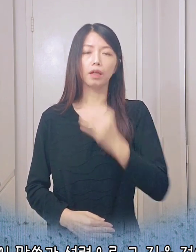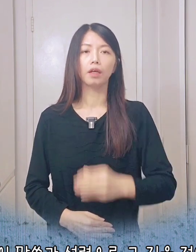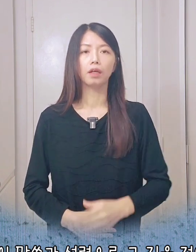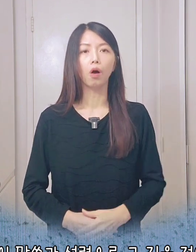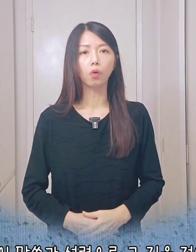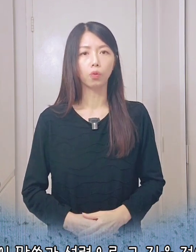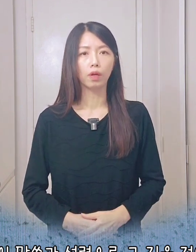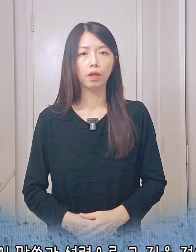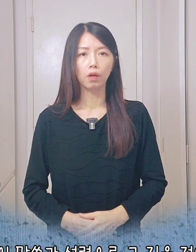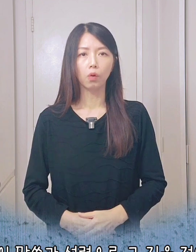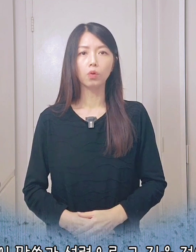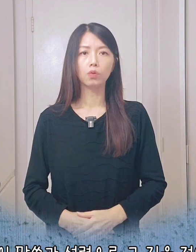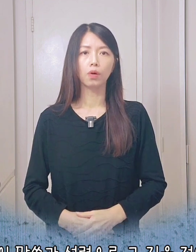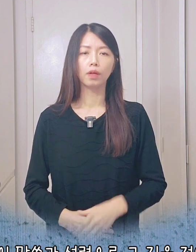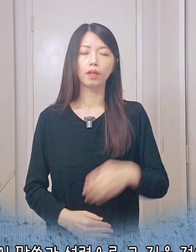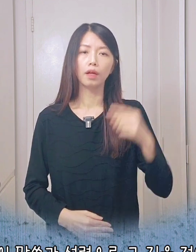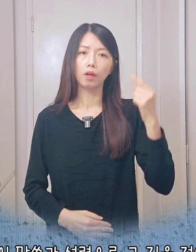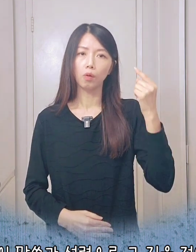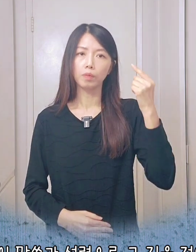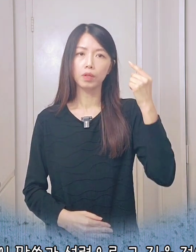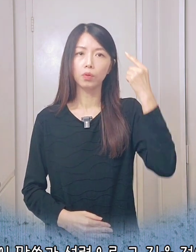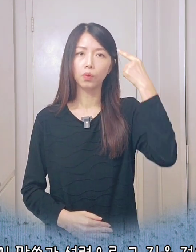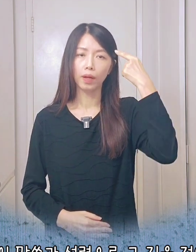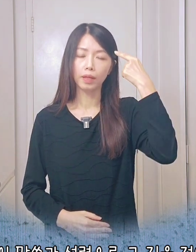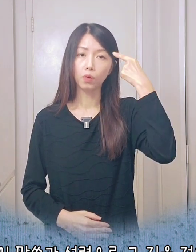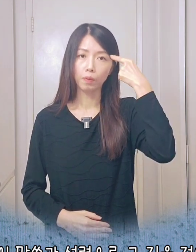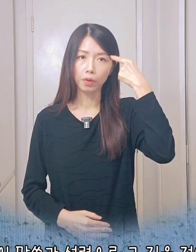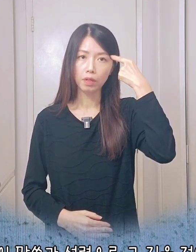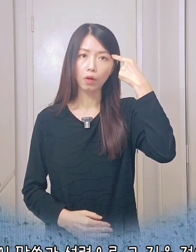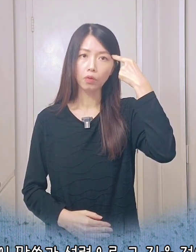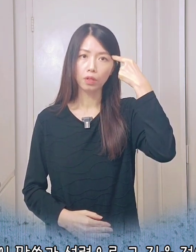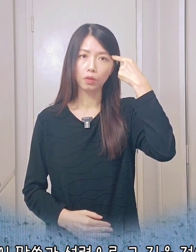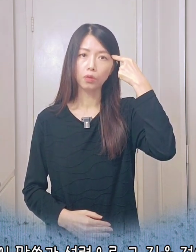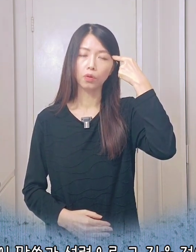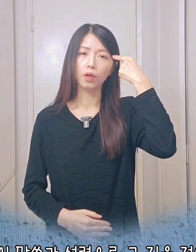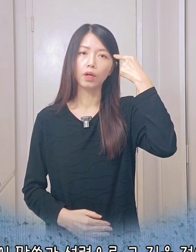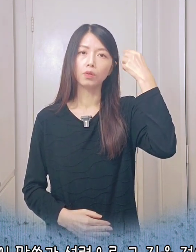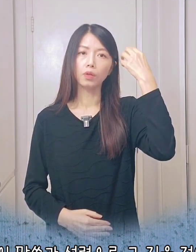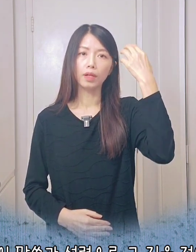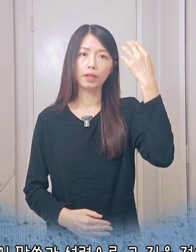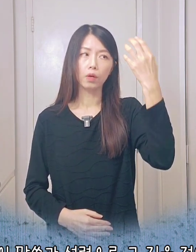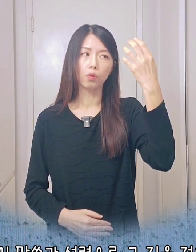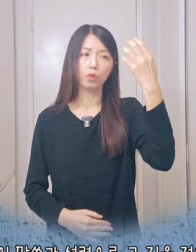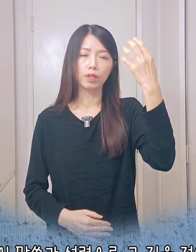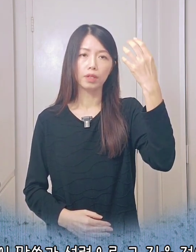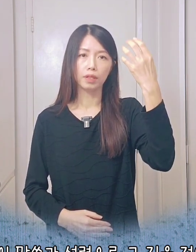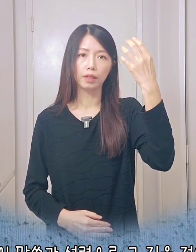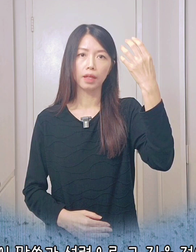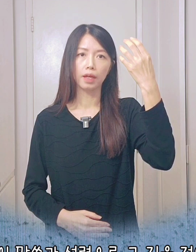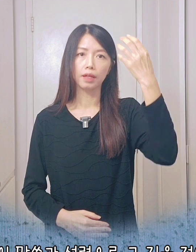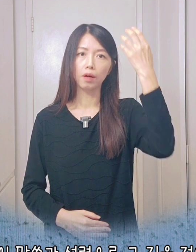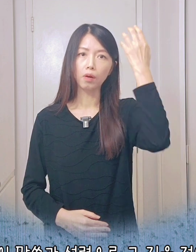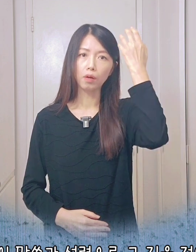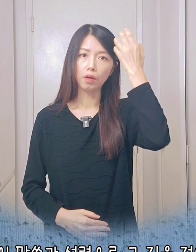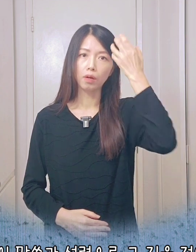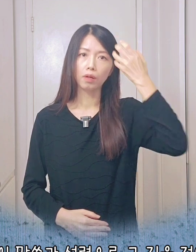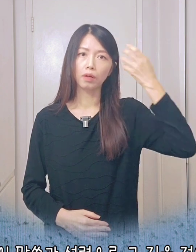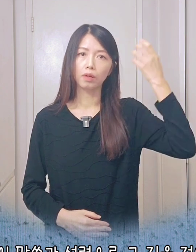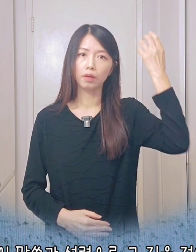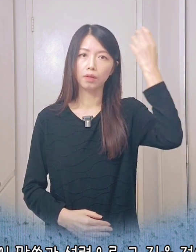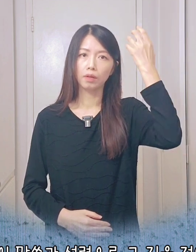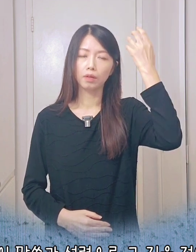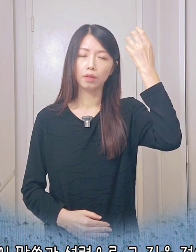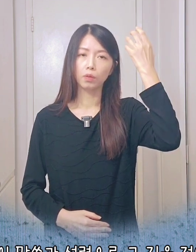거룩한 영혼. 영혼 수어는 검지로 관자놀이 한번 찍어주시고 손을 살짝 오므리신 이 상태에서